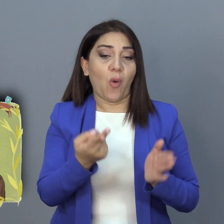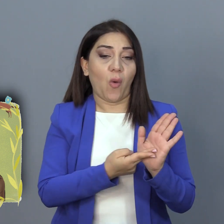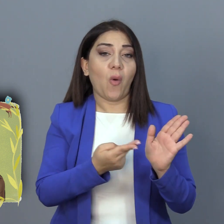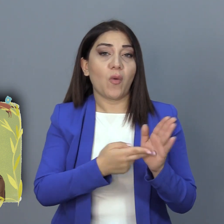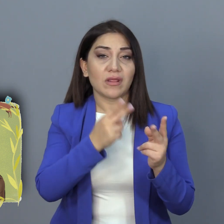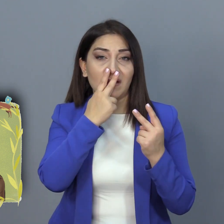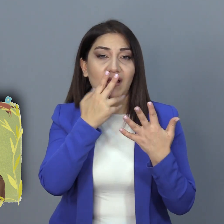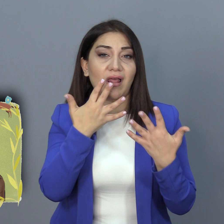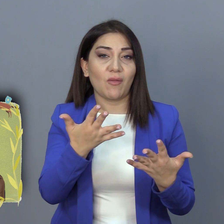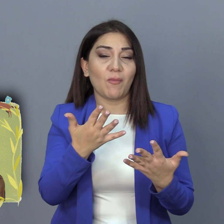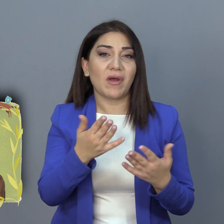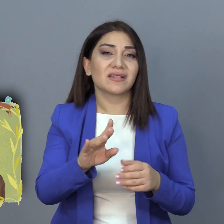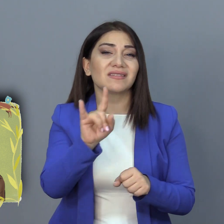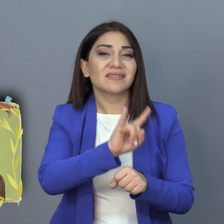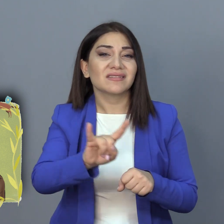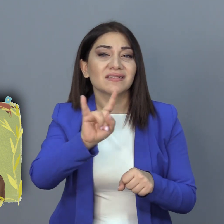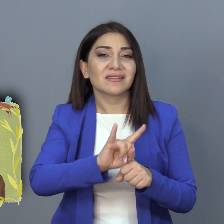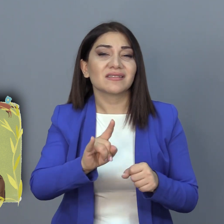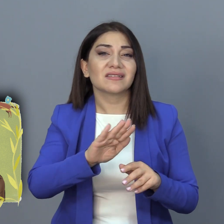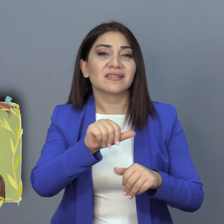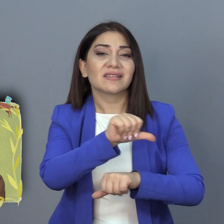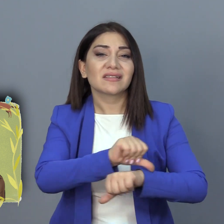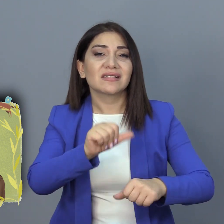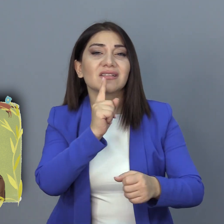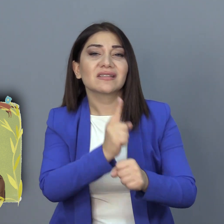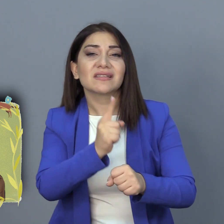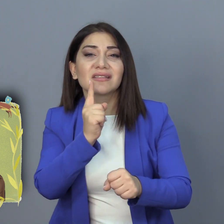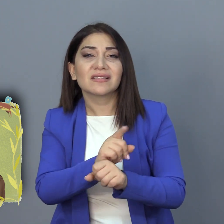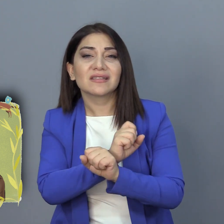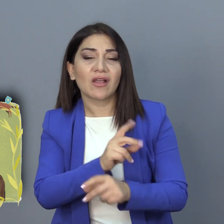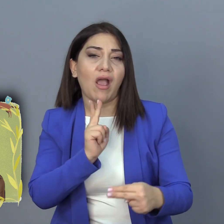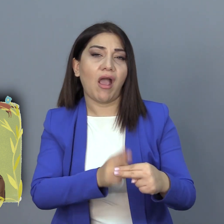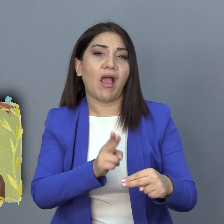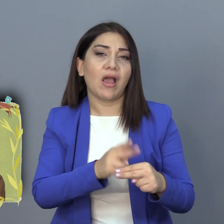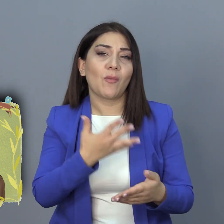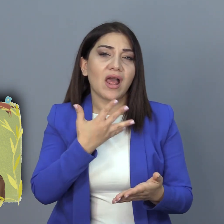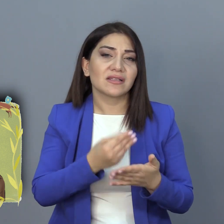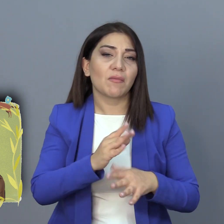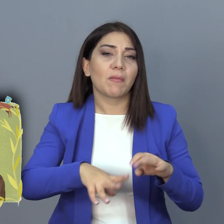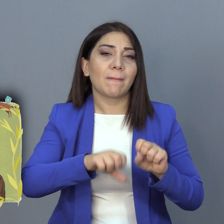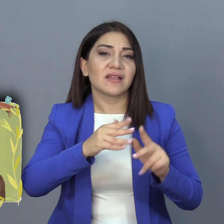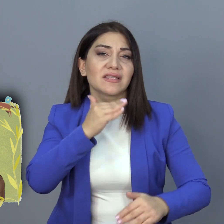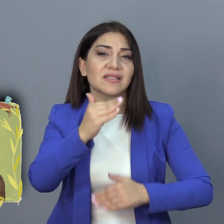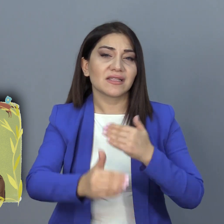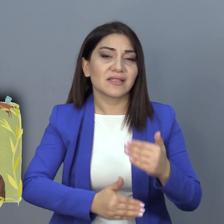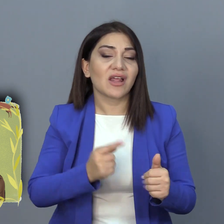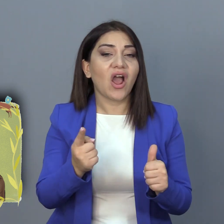որ արհեստացին սահմանները միայն խանգարում են անձնական և մազնագիտական առաջնթացին։ Նրա անունը ներարված է